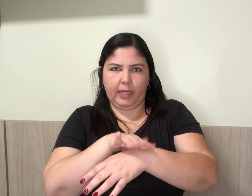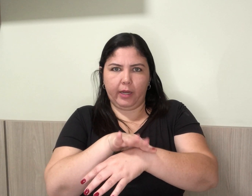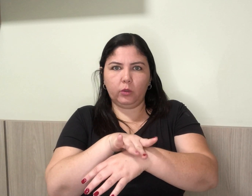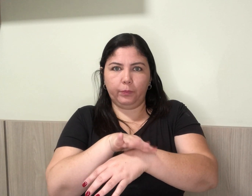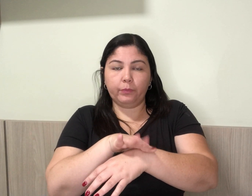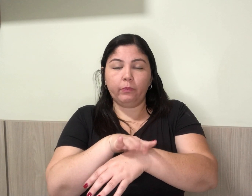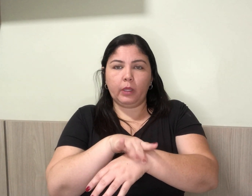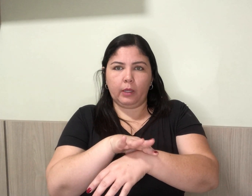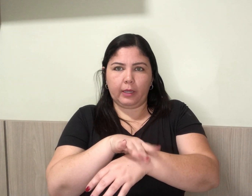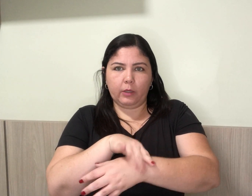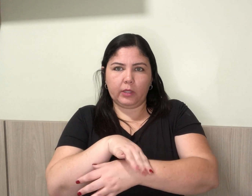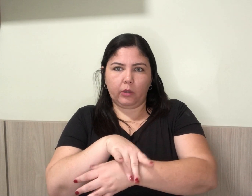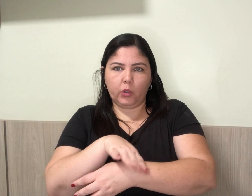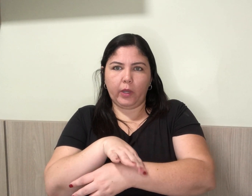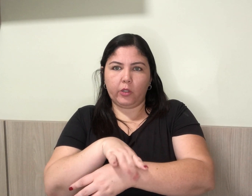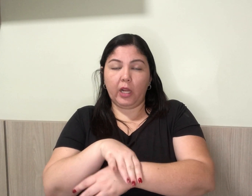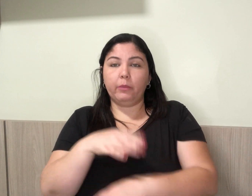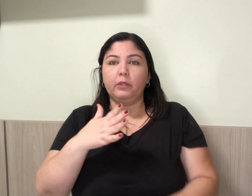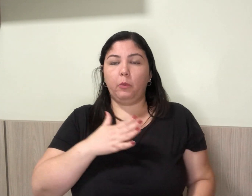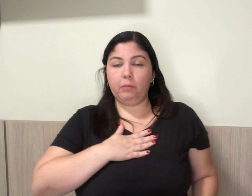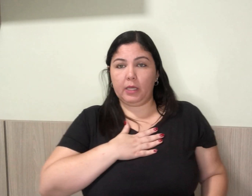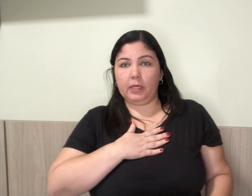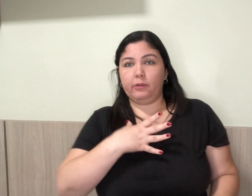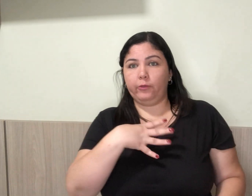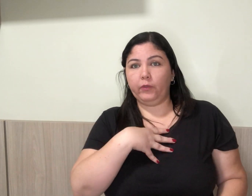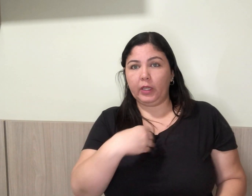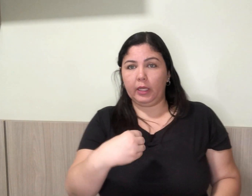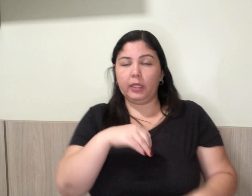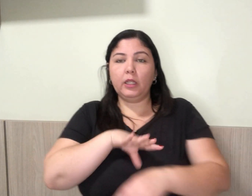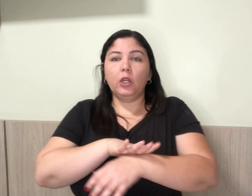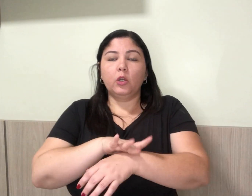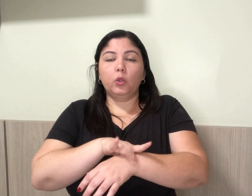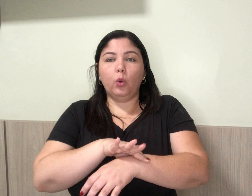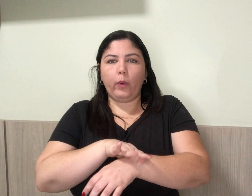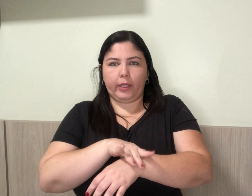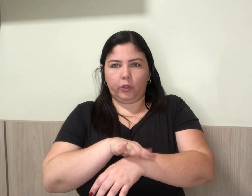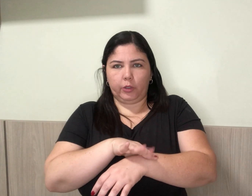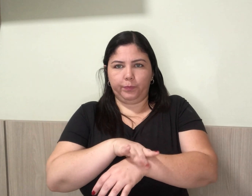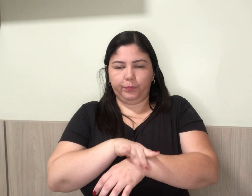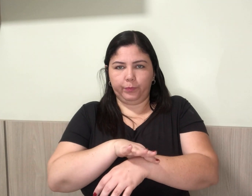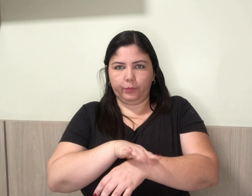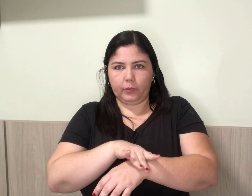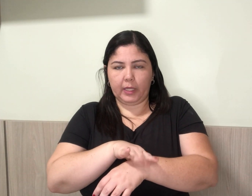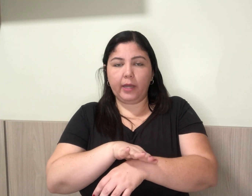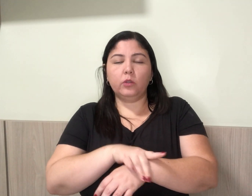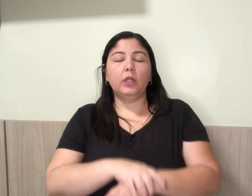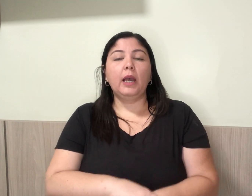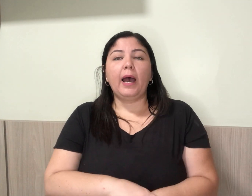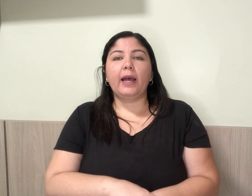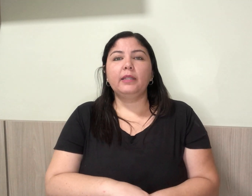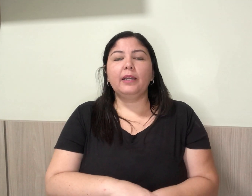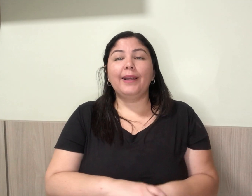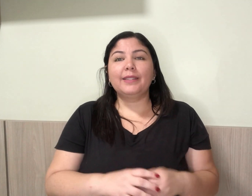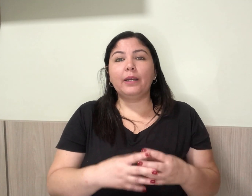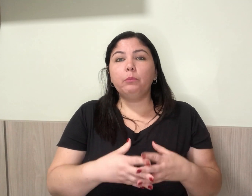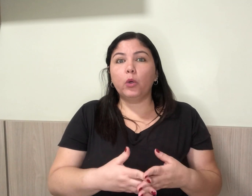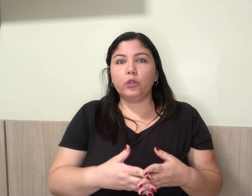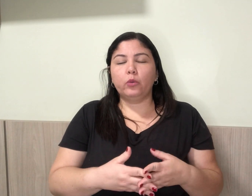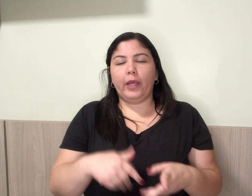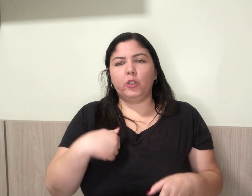Certo? Aqui é o sinal de doente, lembra? Então, minha filha doente. Certo? Aí, ela está muito doente.